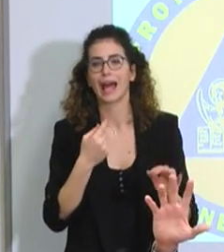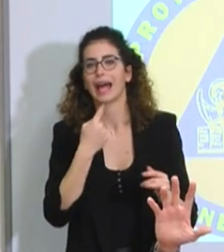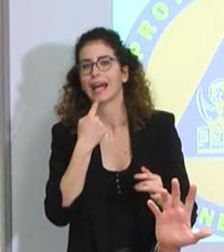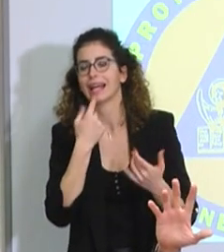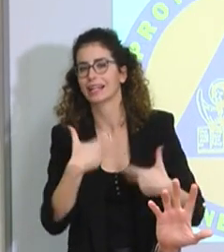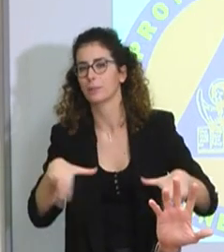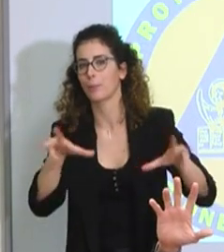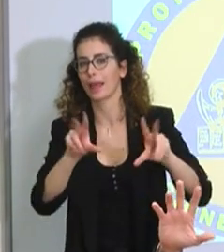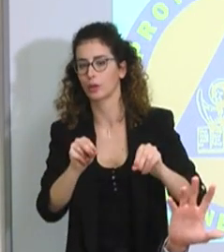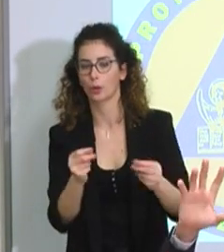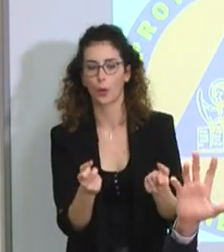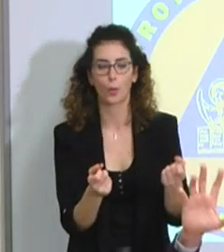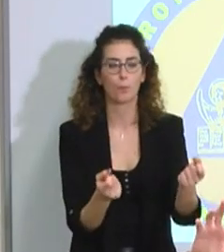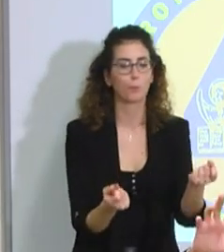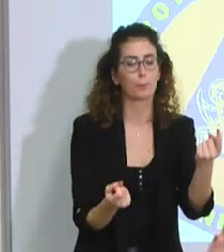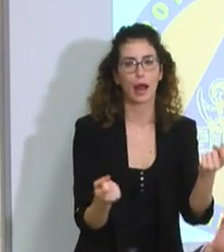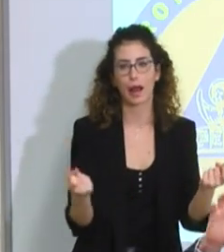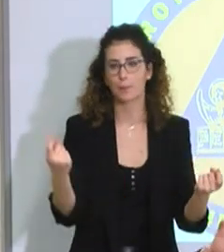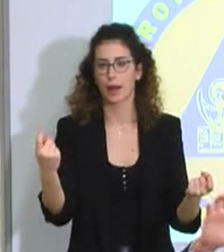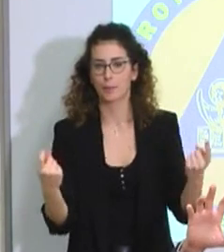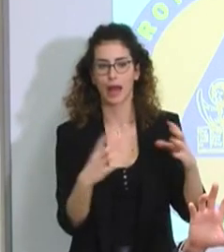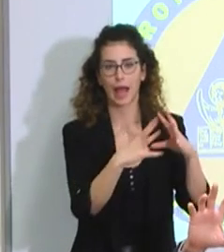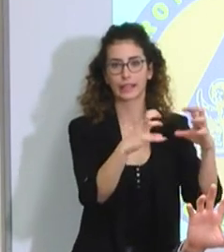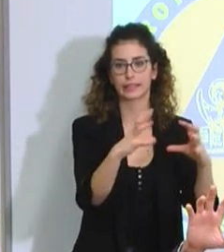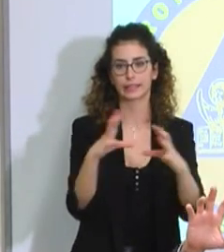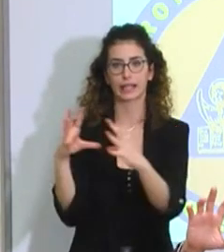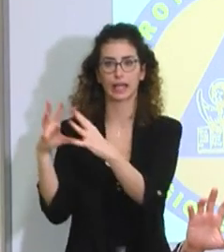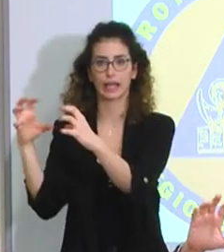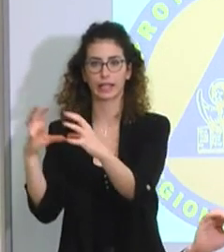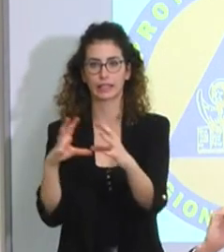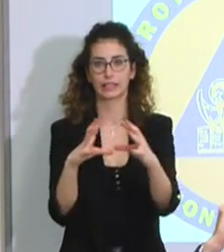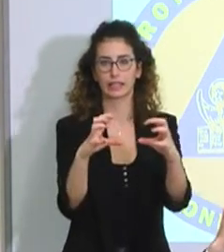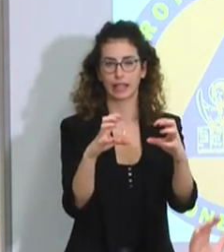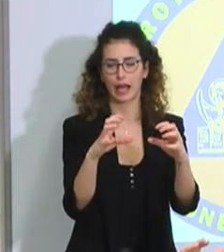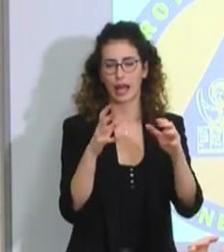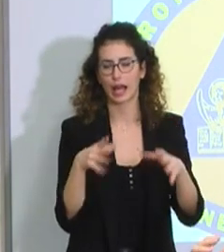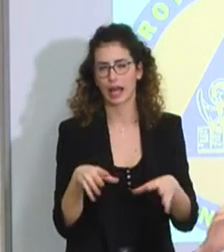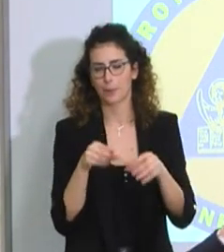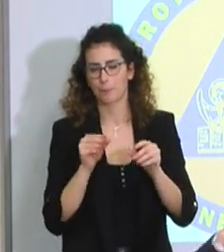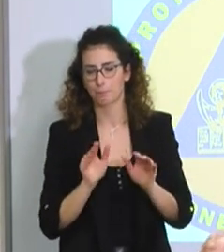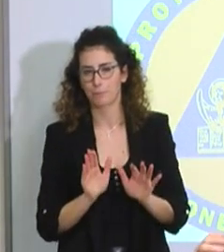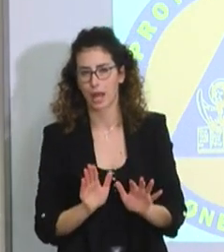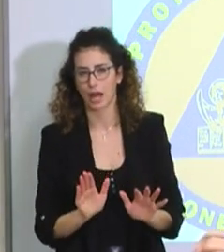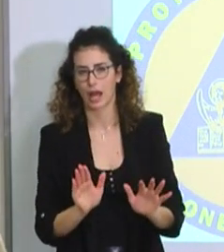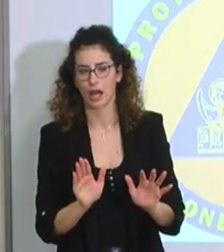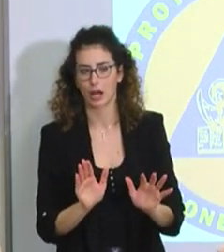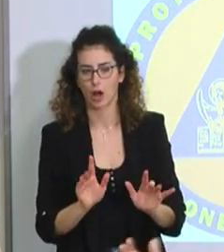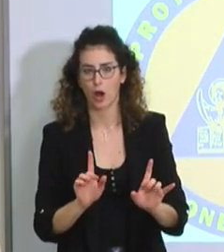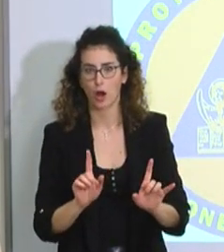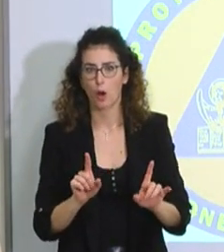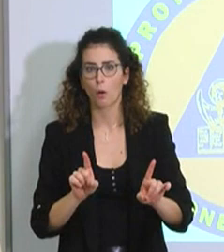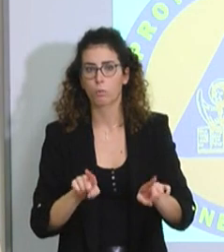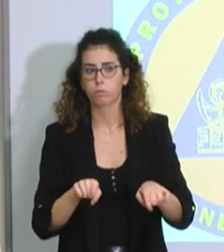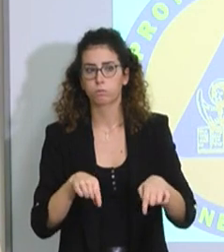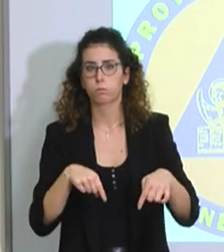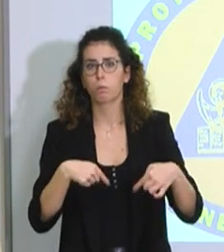macchia di leopardo, qualche azienda pian piano inizia timidamente, appena riusciamo ad andare, a quel punto avremo tutto il